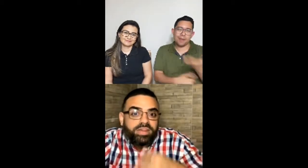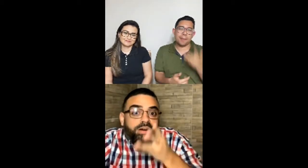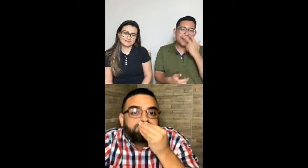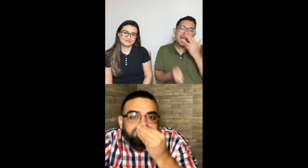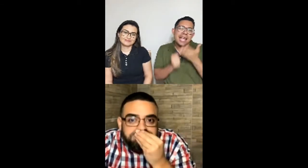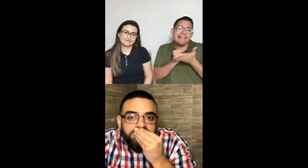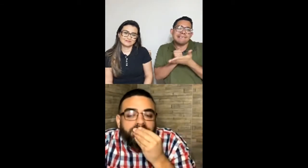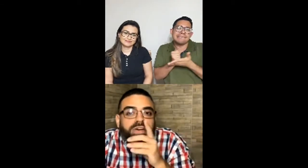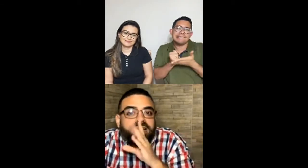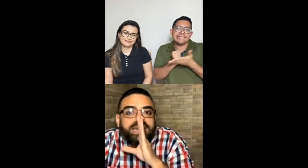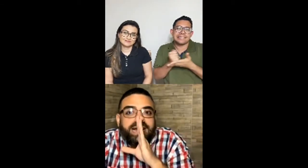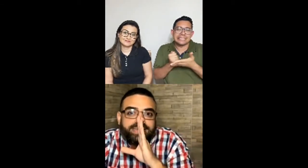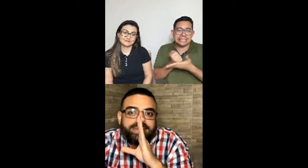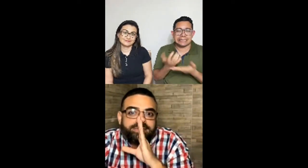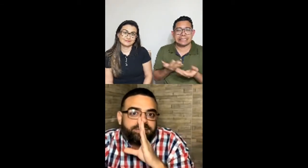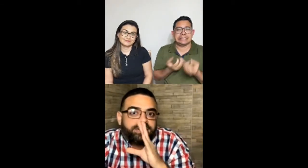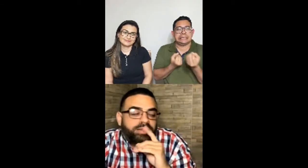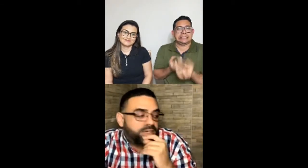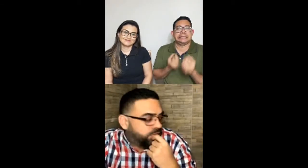na rua, isso não é básico não.